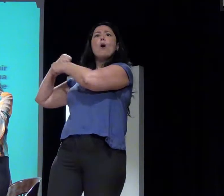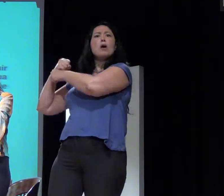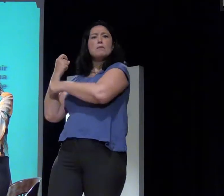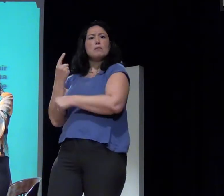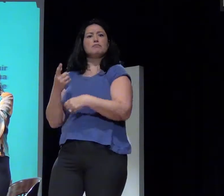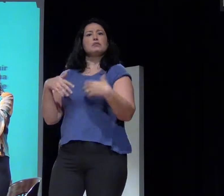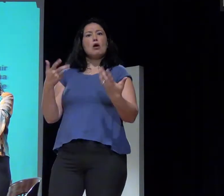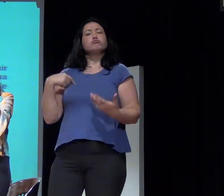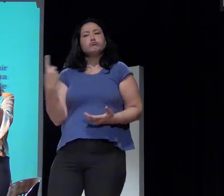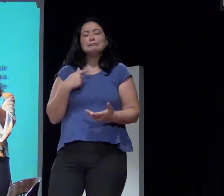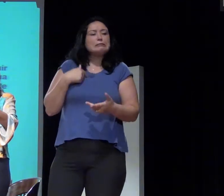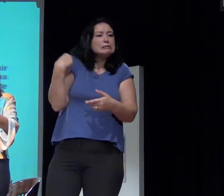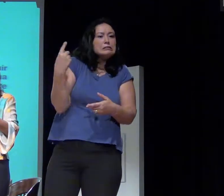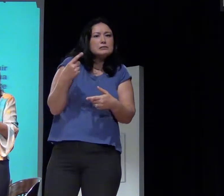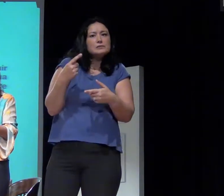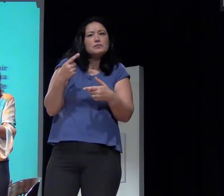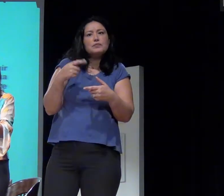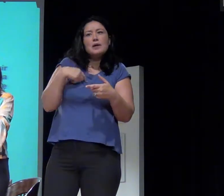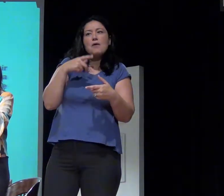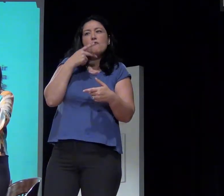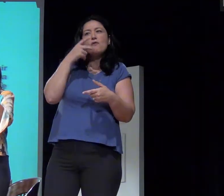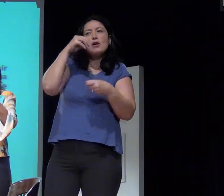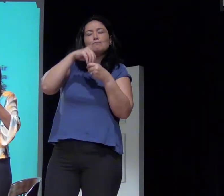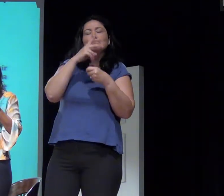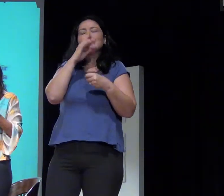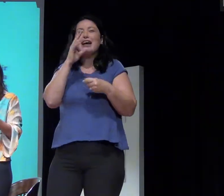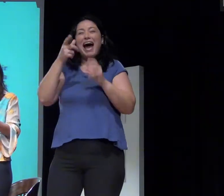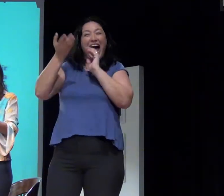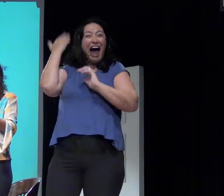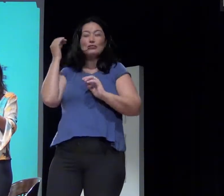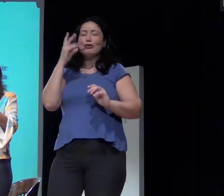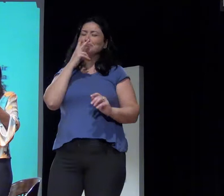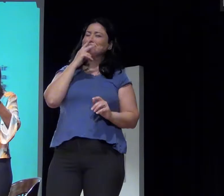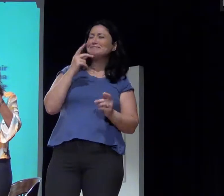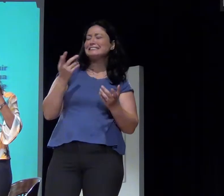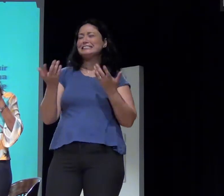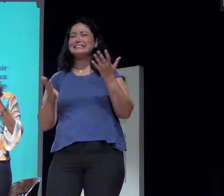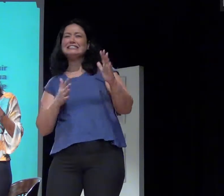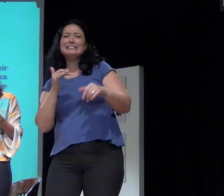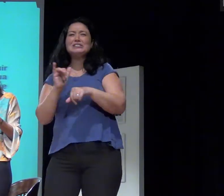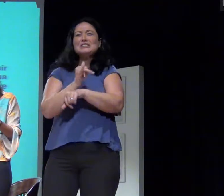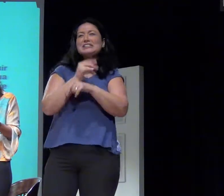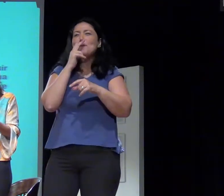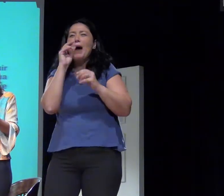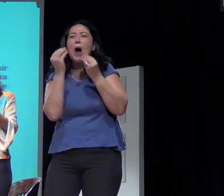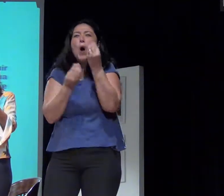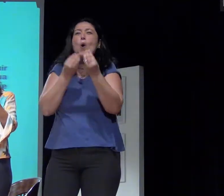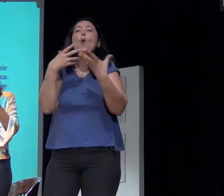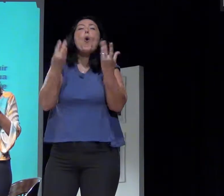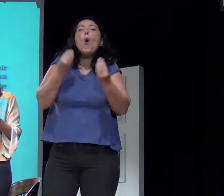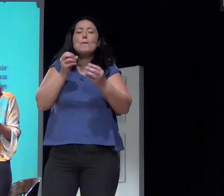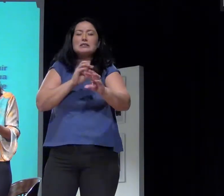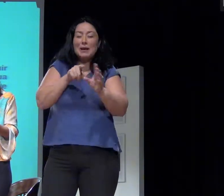até então, nós ficamos ainda naquela questão bem intuitiva de ensinar. Por quê? Porque esse conhecimento realmente